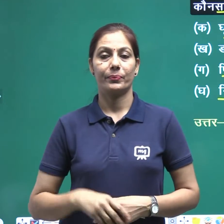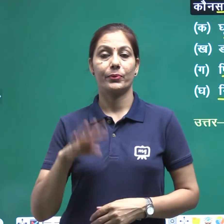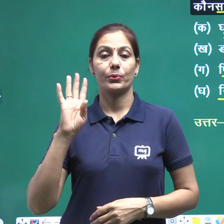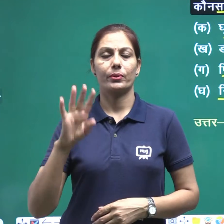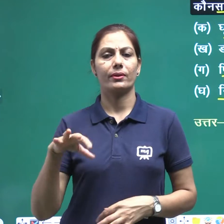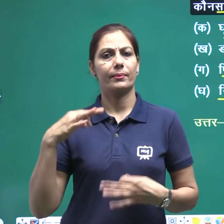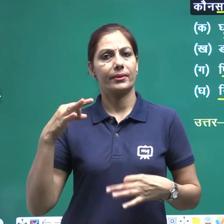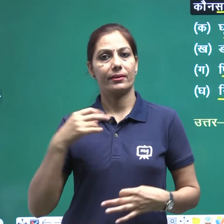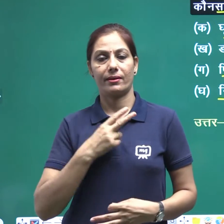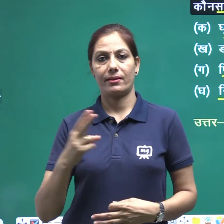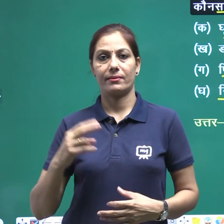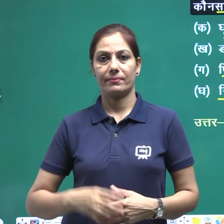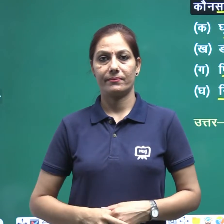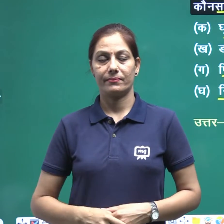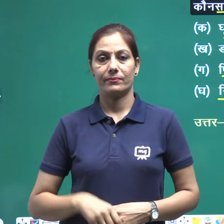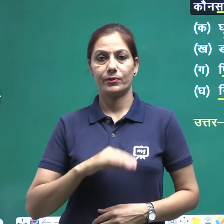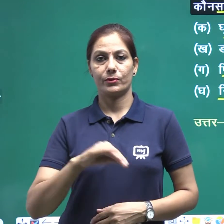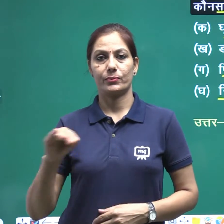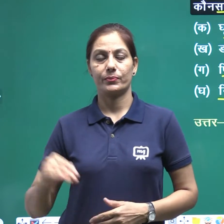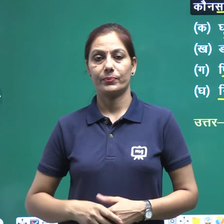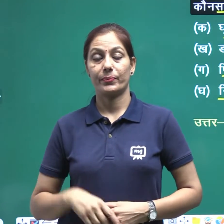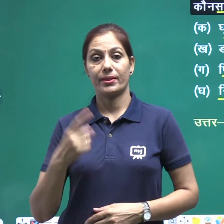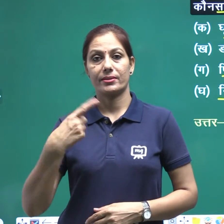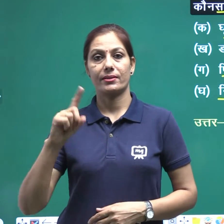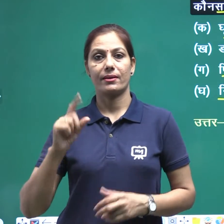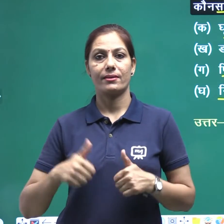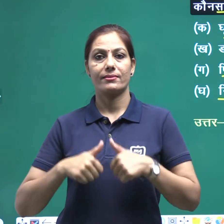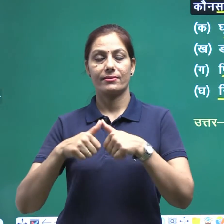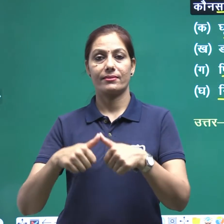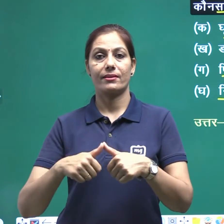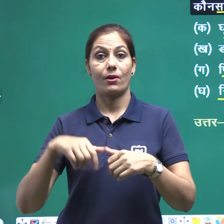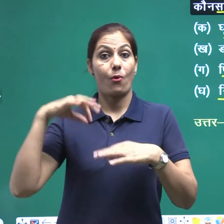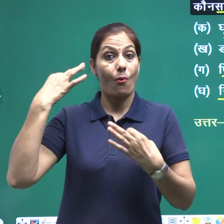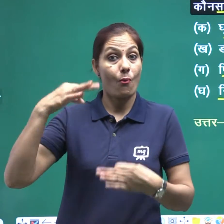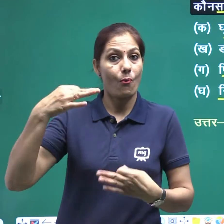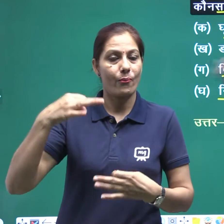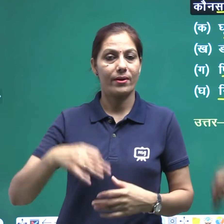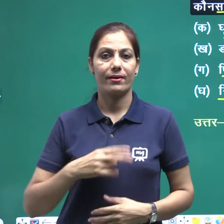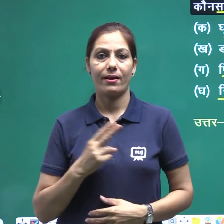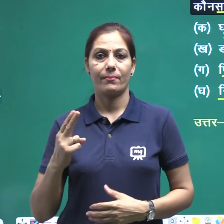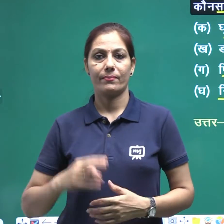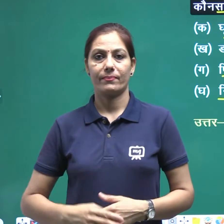चौथा गिद्दा। बच्चों, सही उत्तर है घूमर।